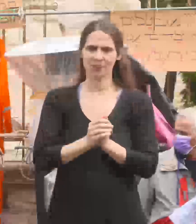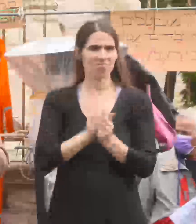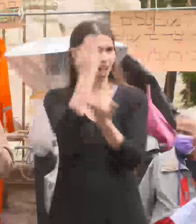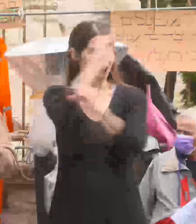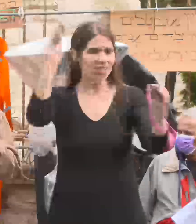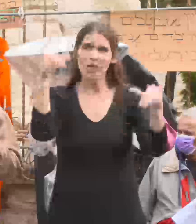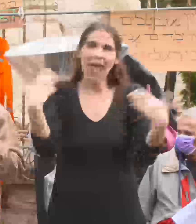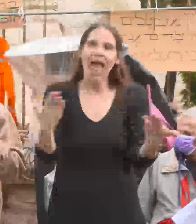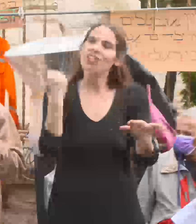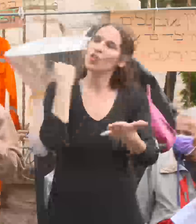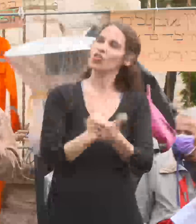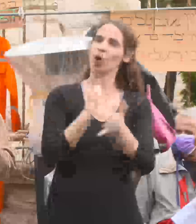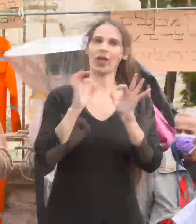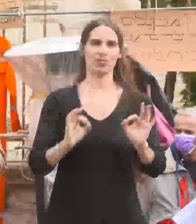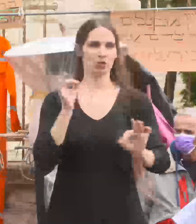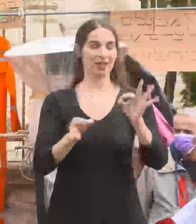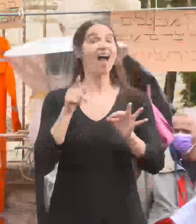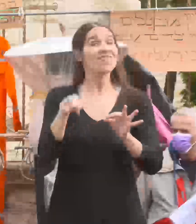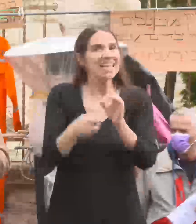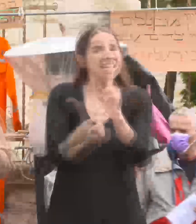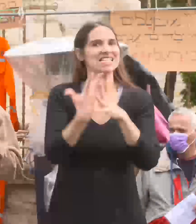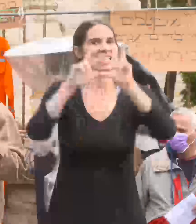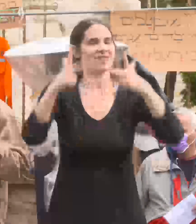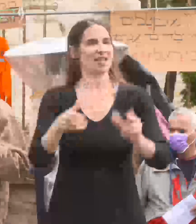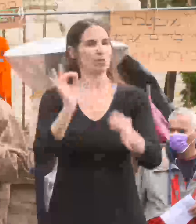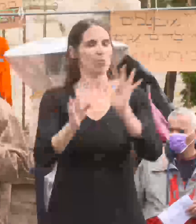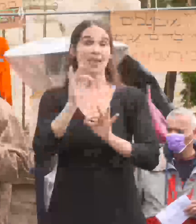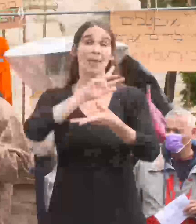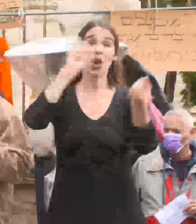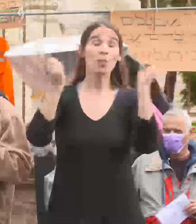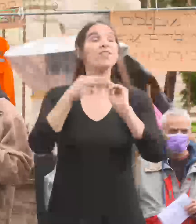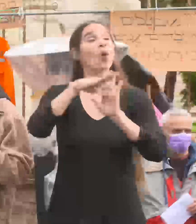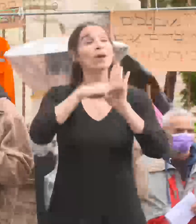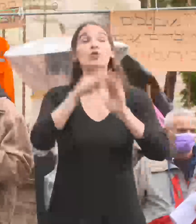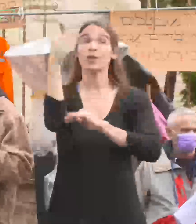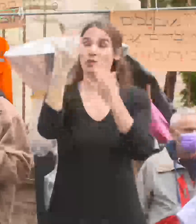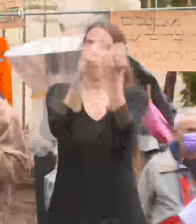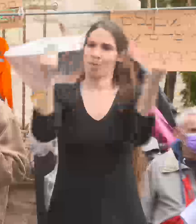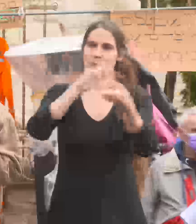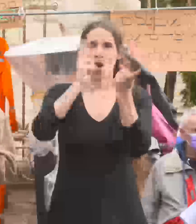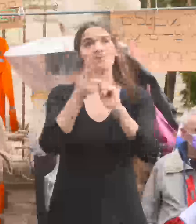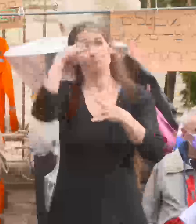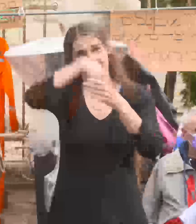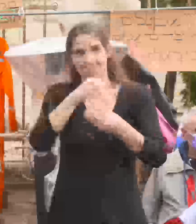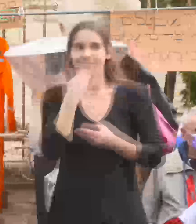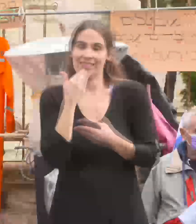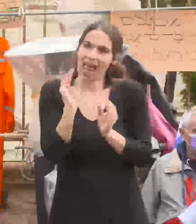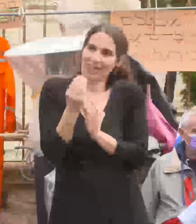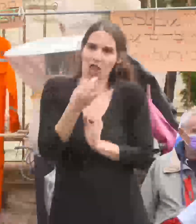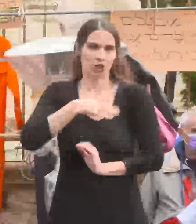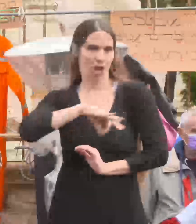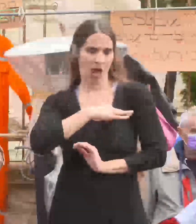משפטי, אבל היא עיצבה את המשפט הבינלאומי ואת חוקיהן של מדינות רבות בעולם, ביניהן גם ישראל הקטנה